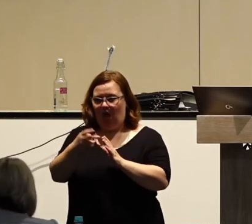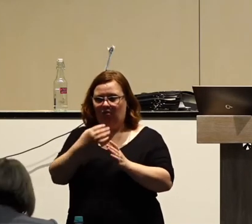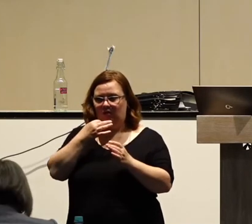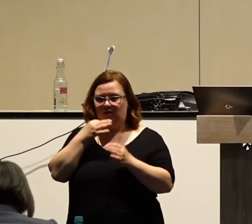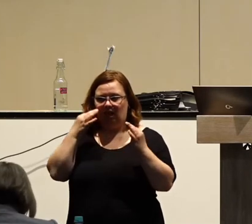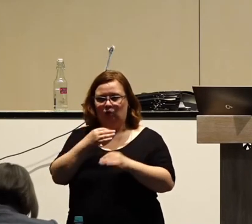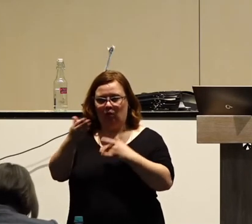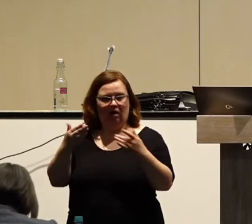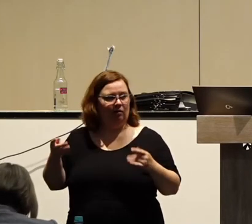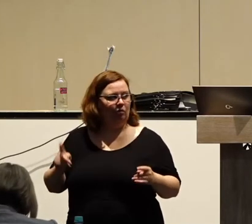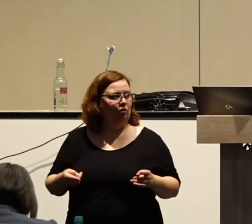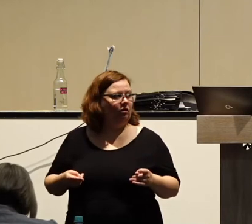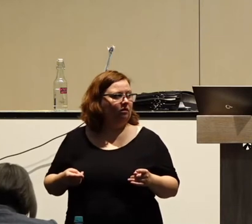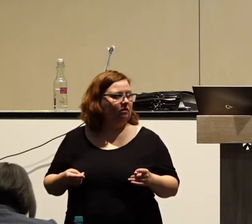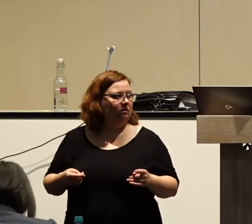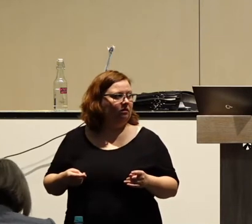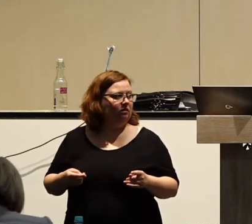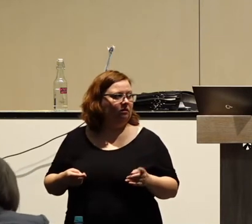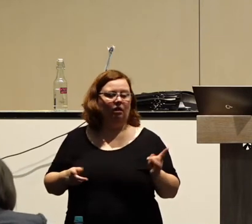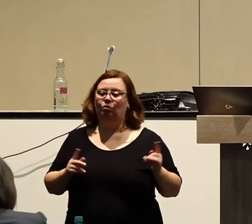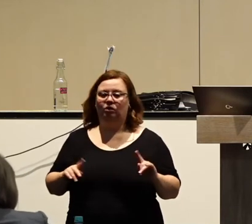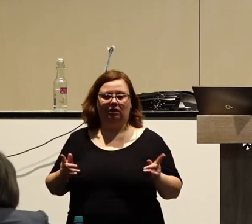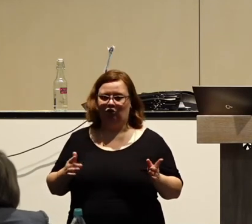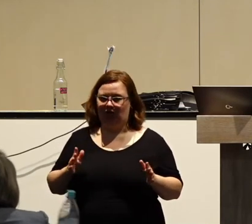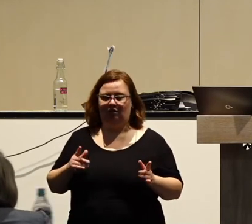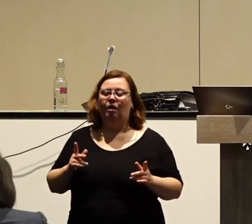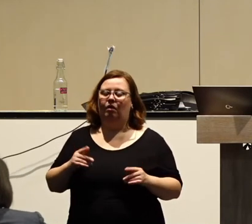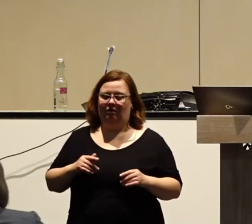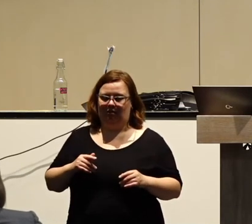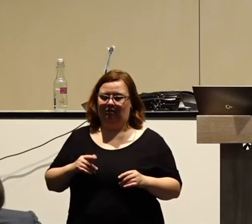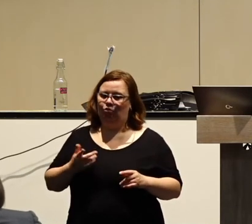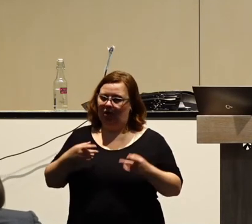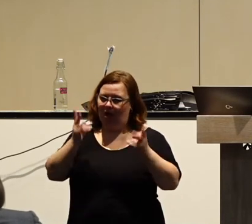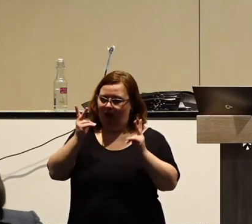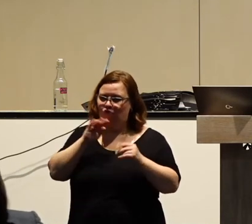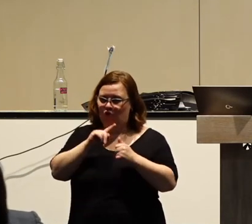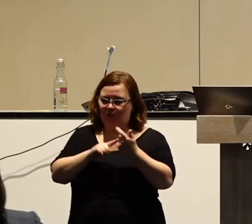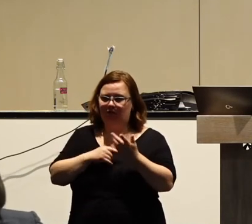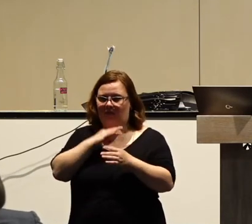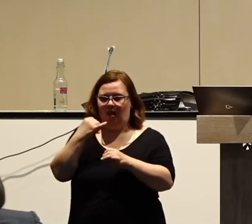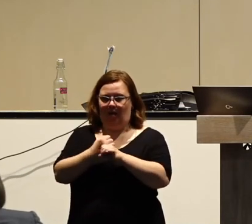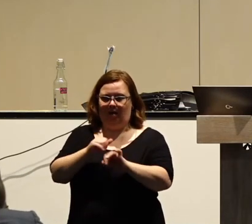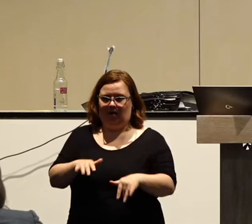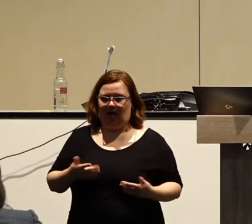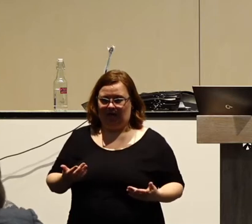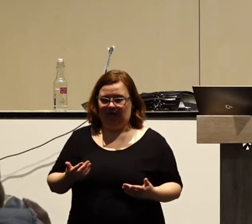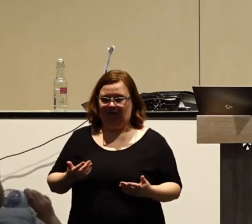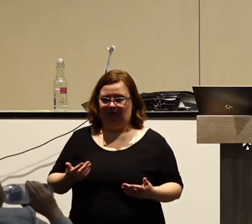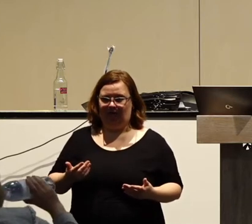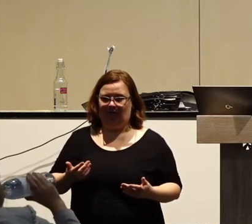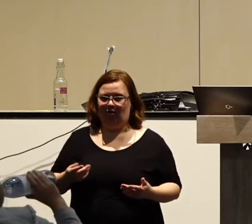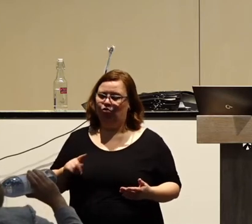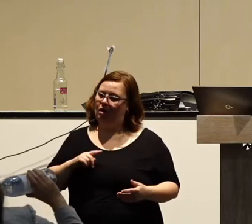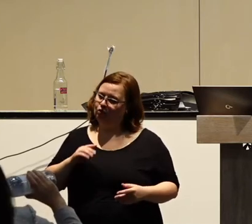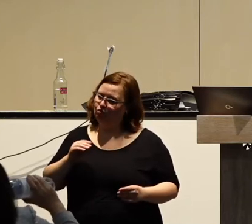Notengebung ausgefallen ist. Der Lehrer hat dort schon einiges zu tun. Ich plaudere